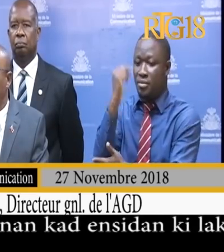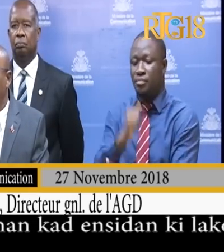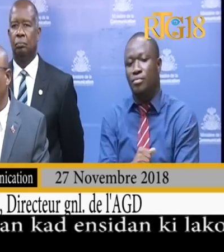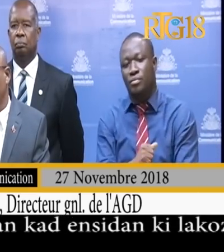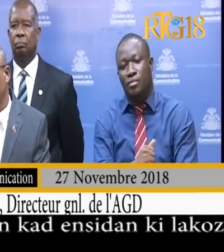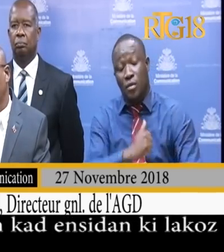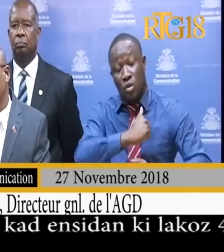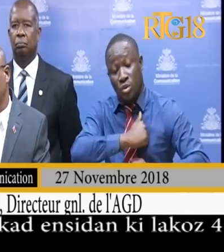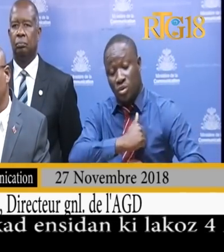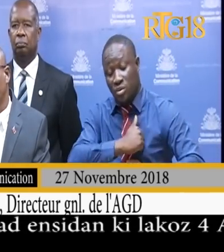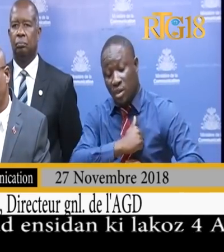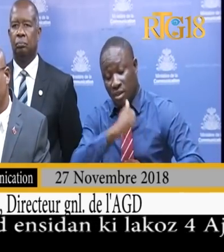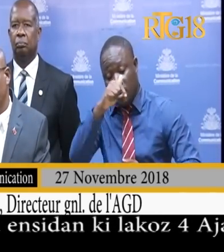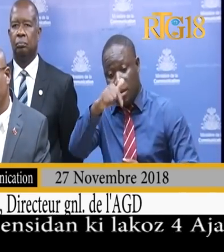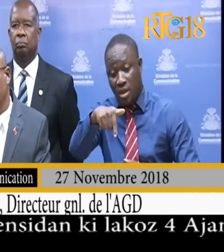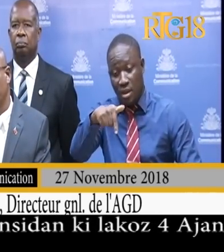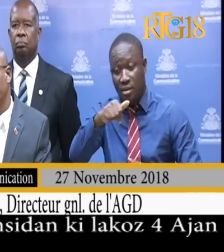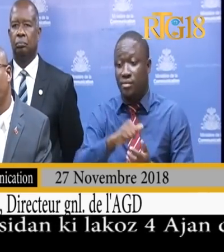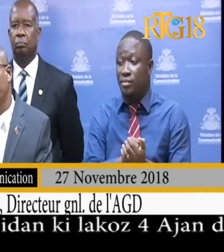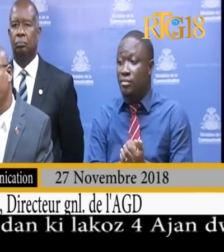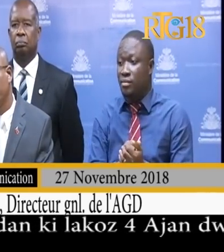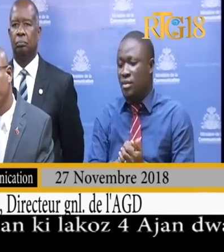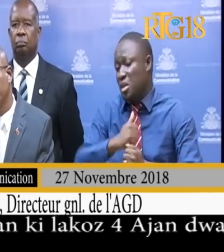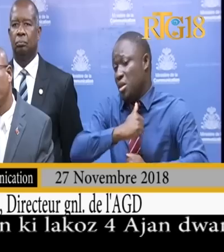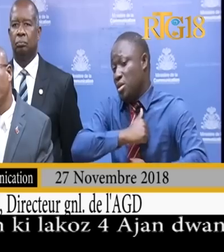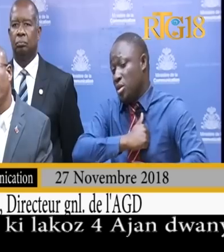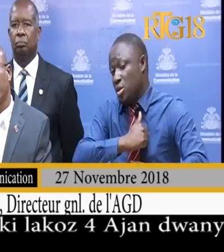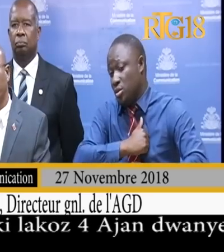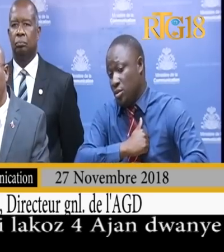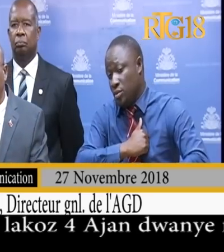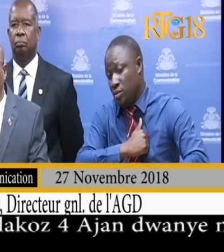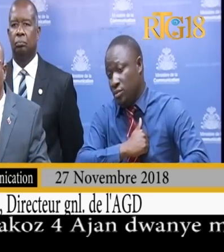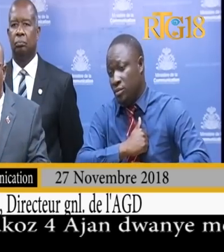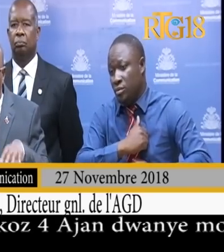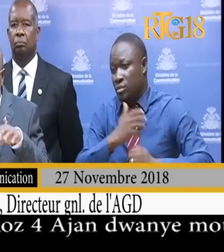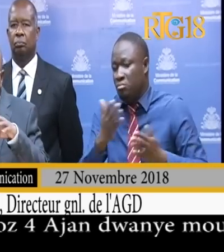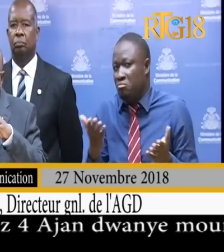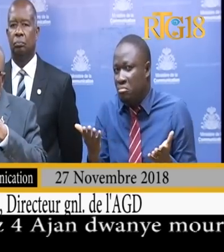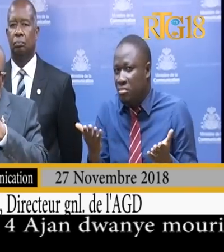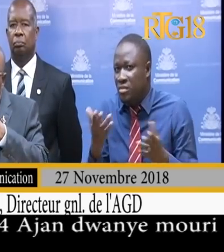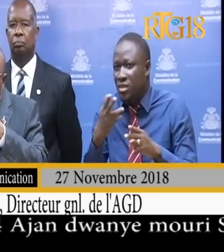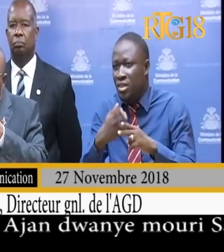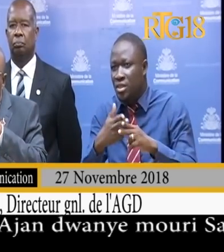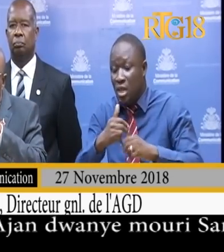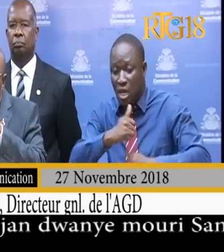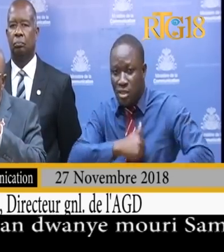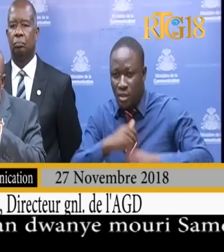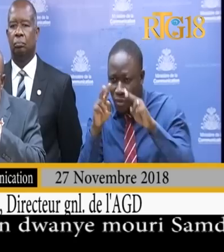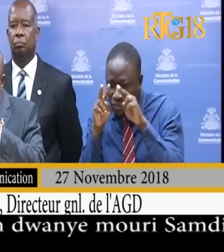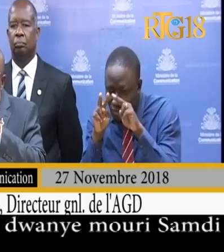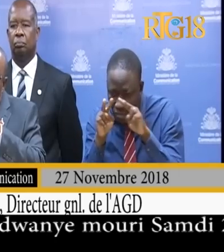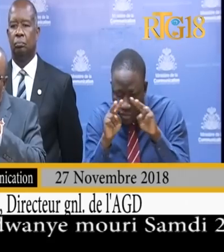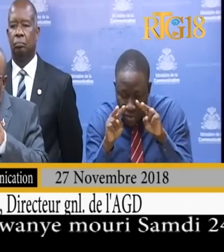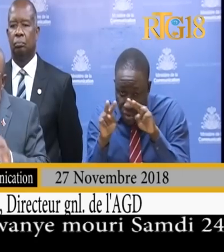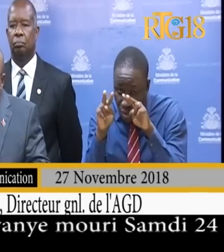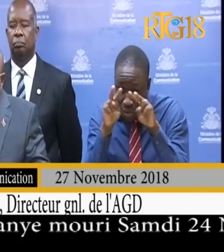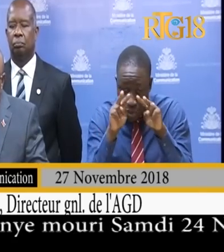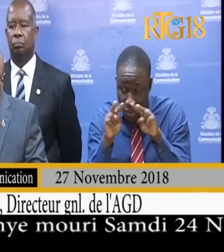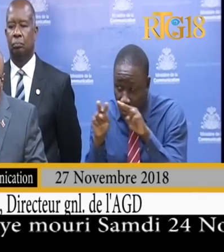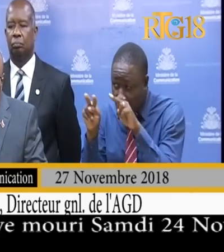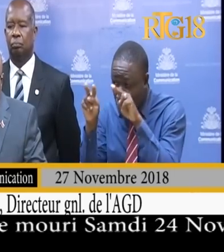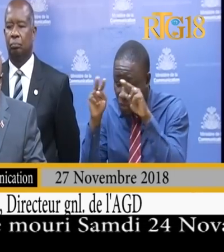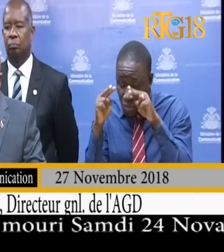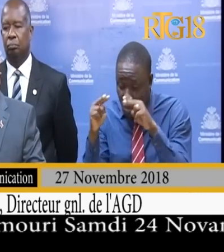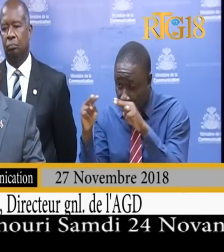Donc les agents qui nous ont sur place, ce sont déjà agents qui nous ont les agents de la surveillance douanière.